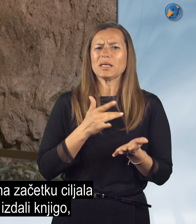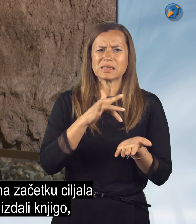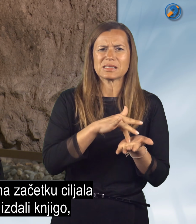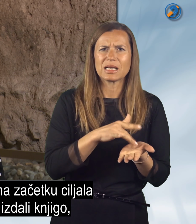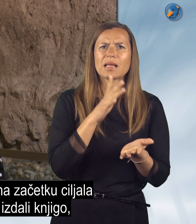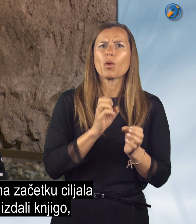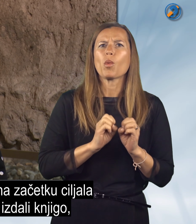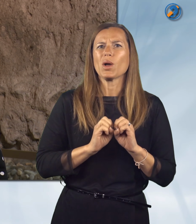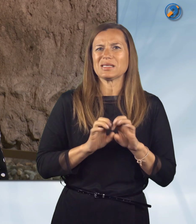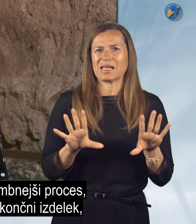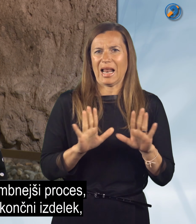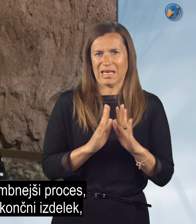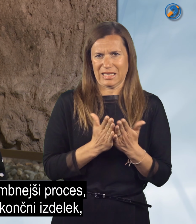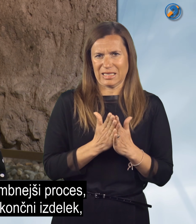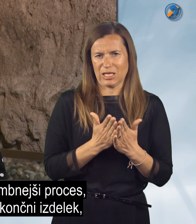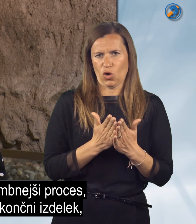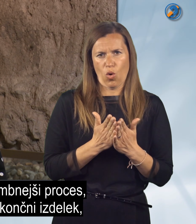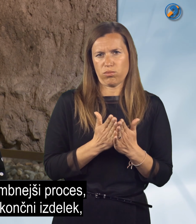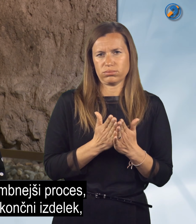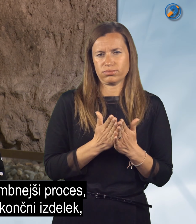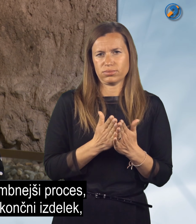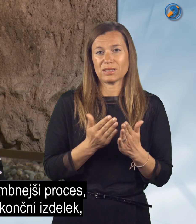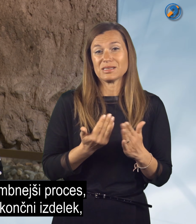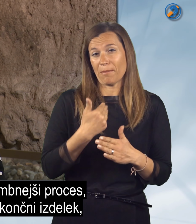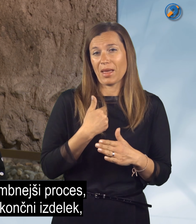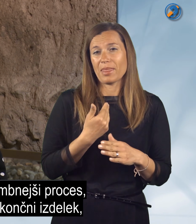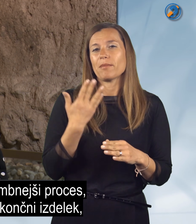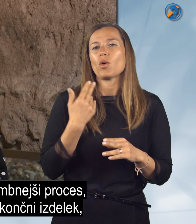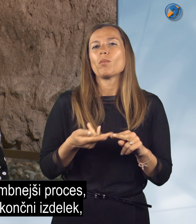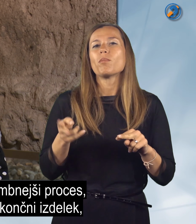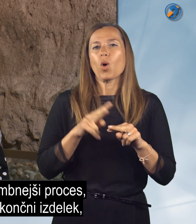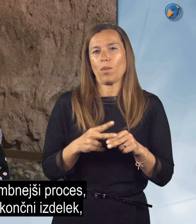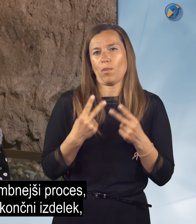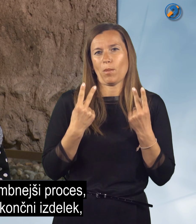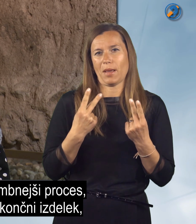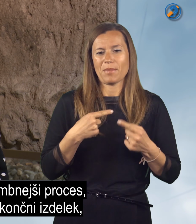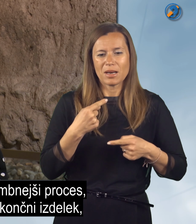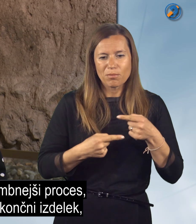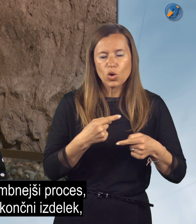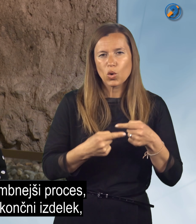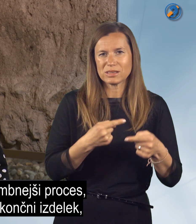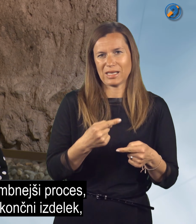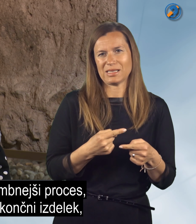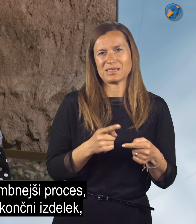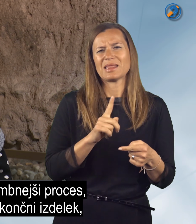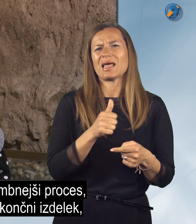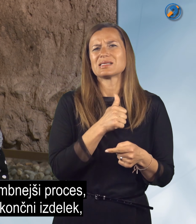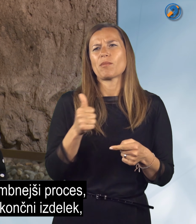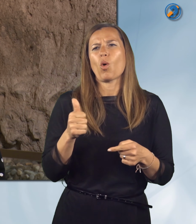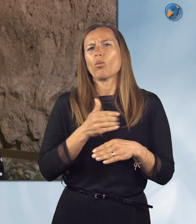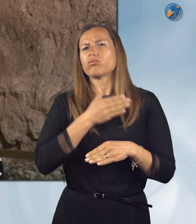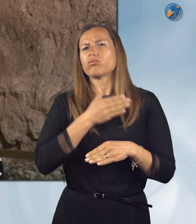pač izdali knjigo, ker mi je bil bolj pomemben proces, ne toliko kot nek končni izdelek.